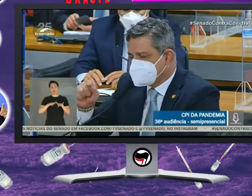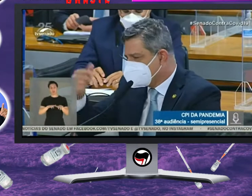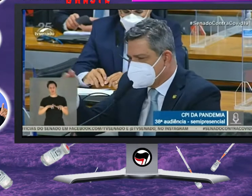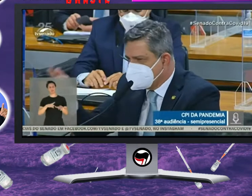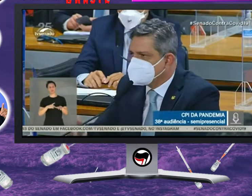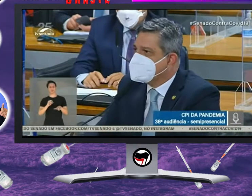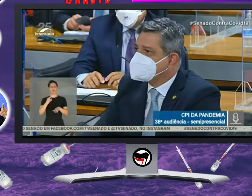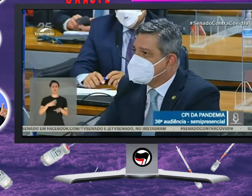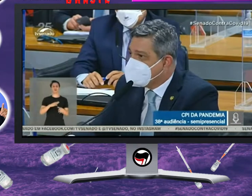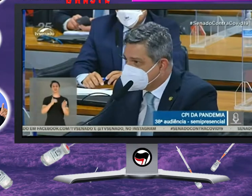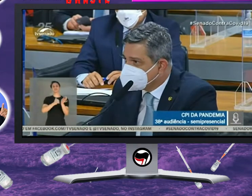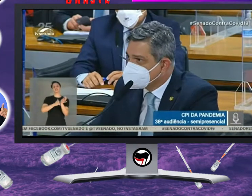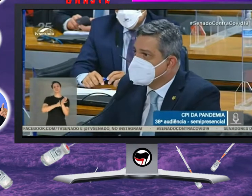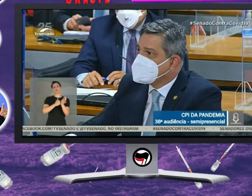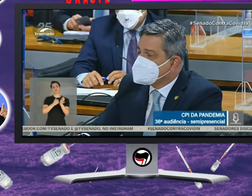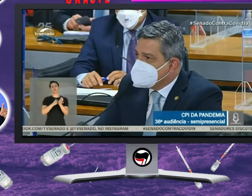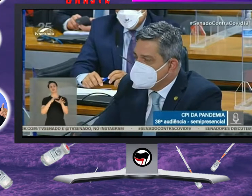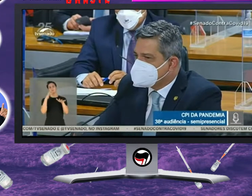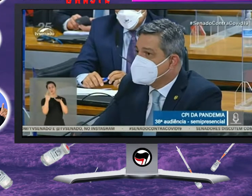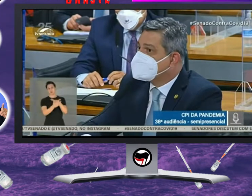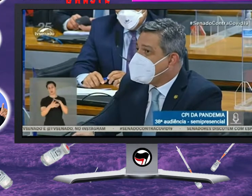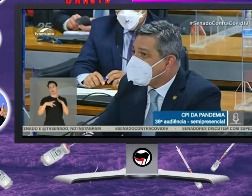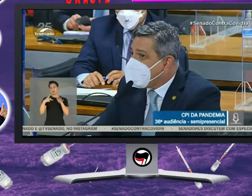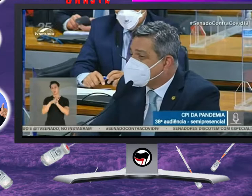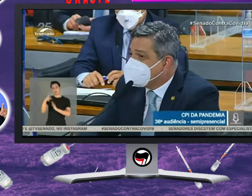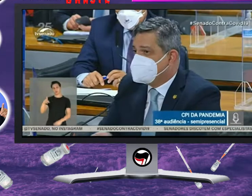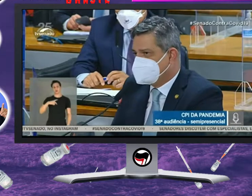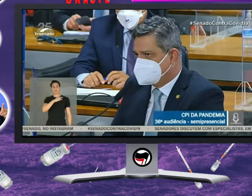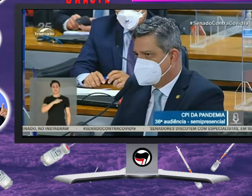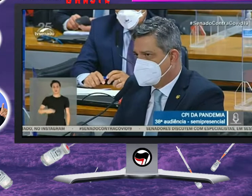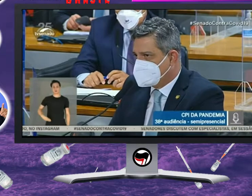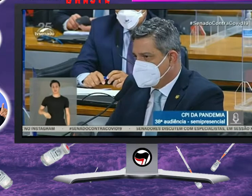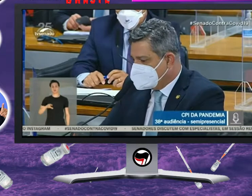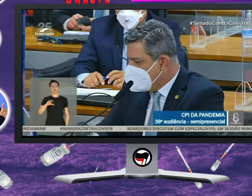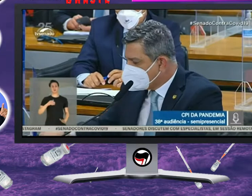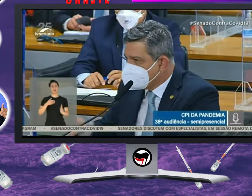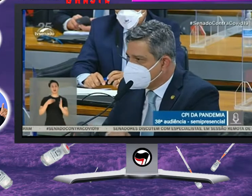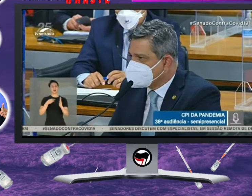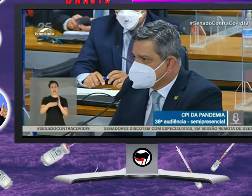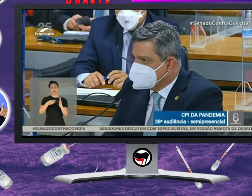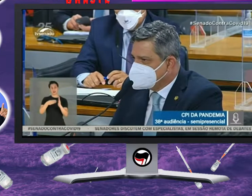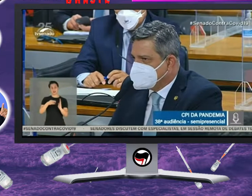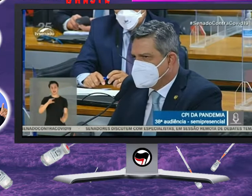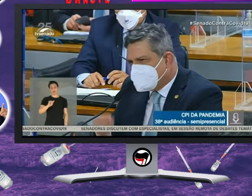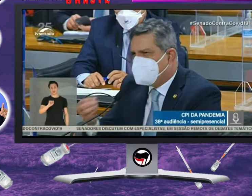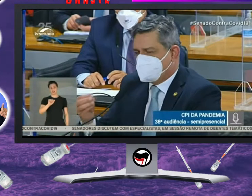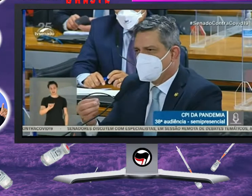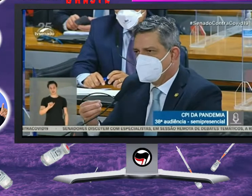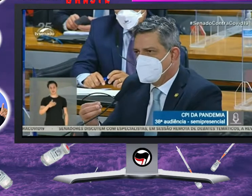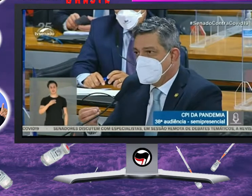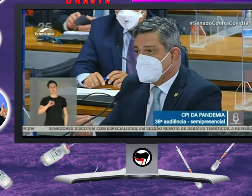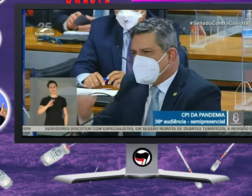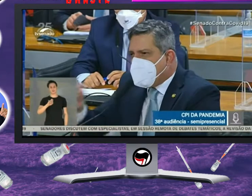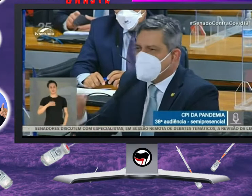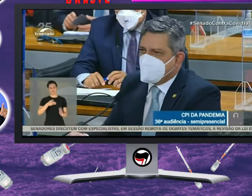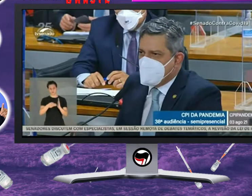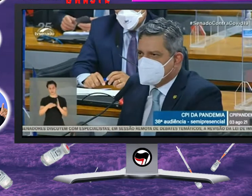ou sigilos telemáticos do ministro da Casa Civil para o Ministério da Saúde, que, por favor, depois dessa ameaça,